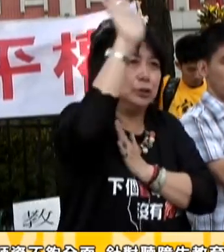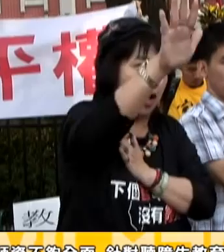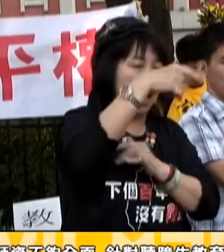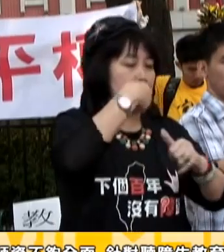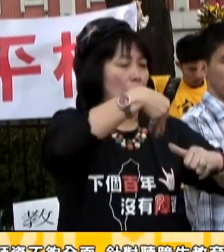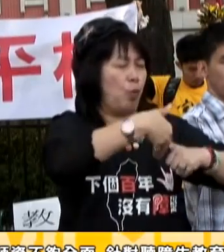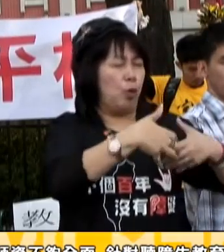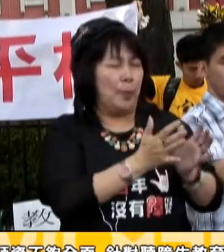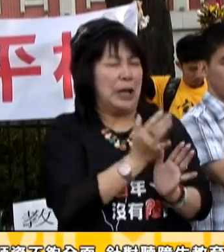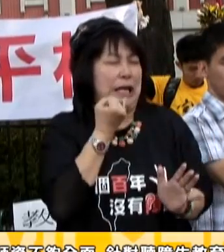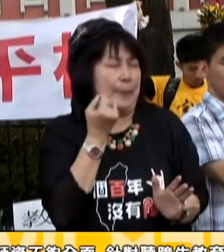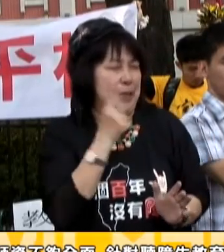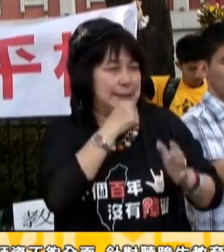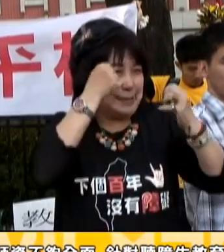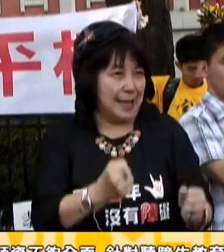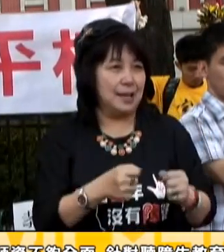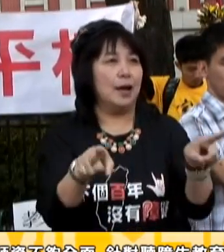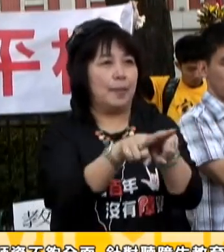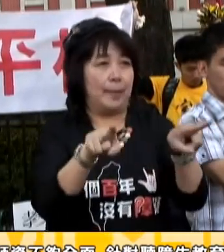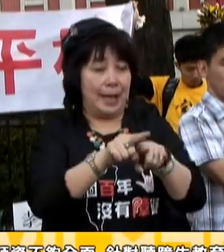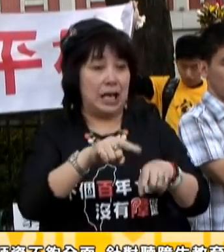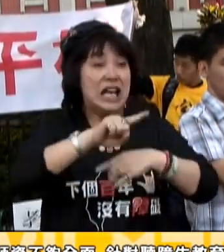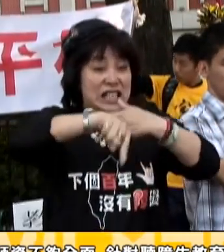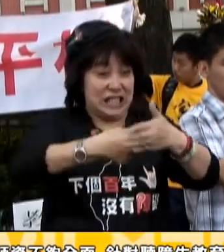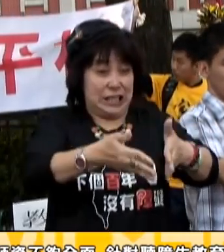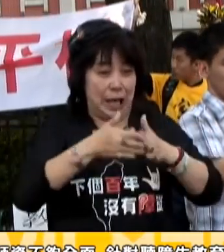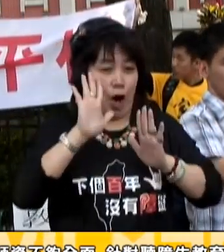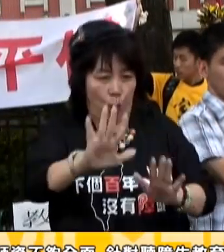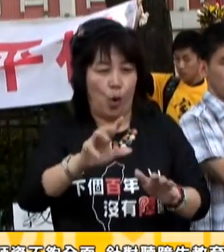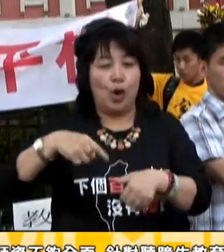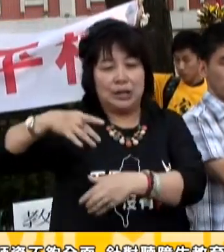求以后教育部可不可以在我们只要是